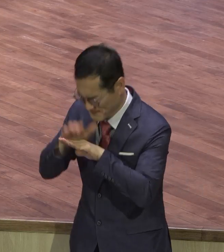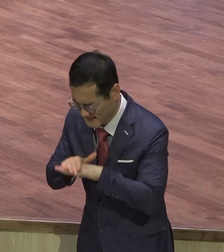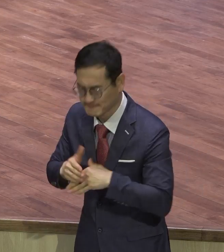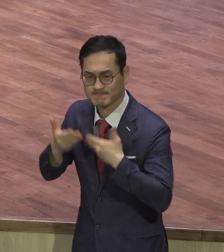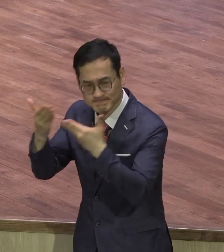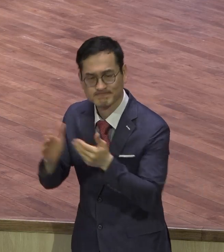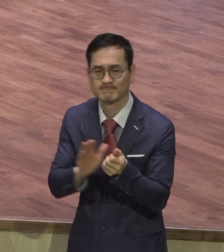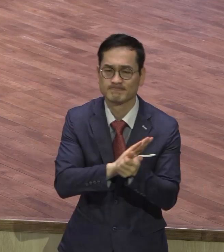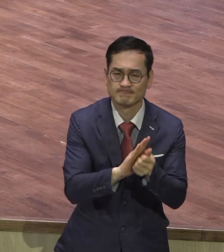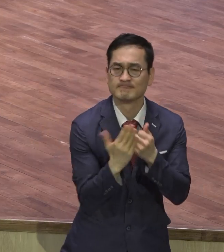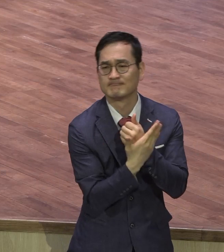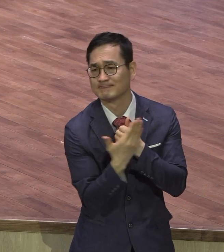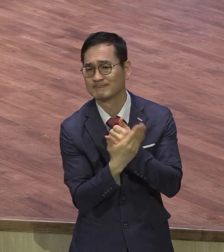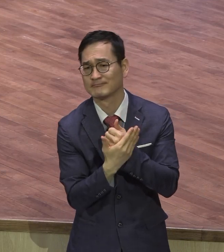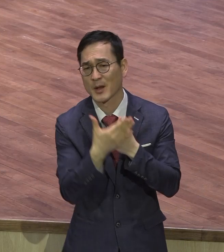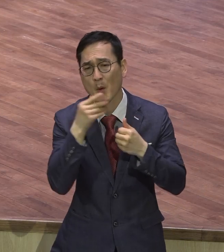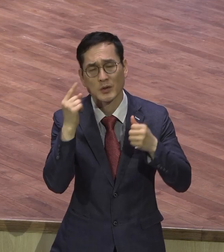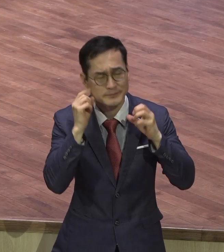아멘 같이